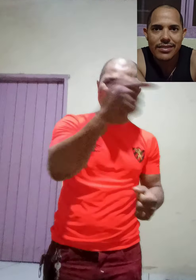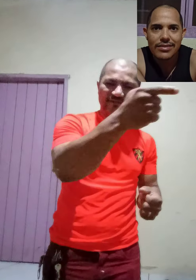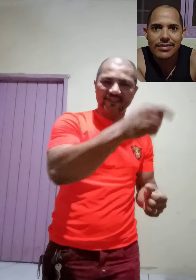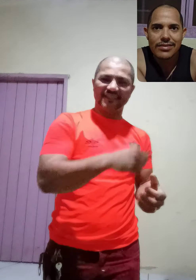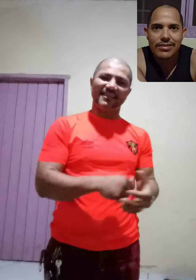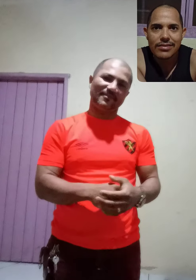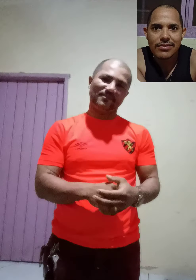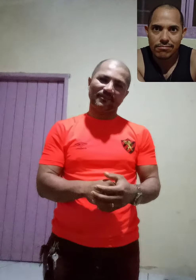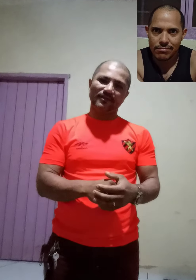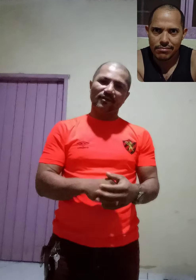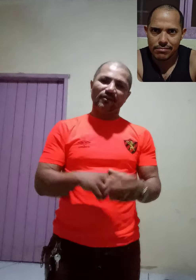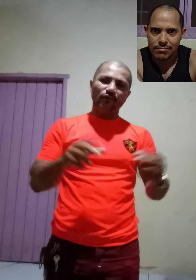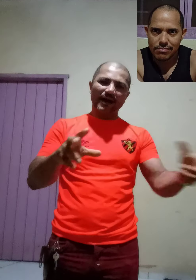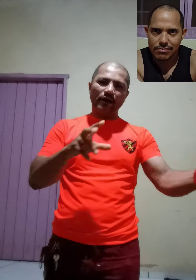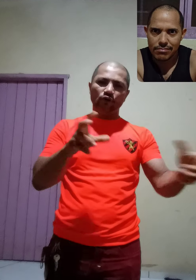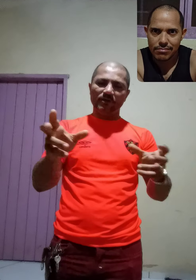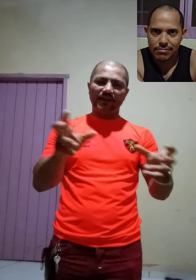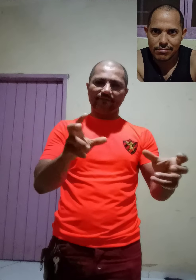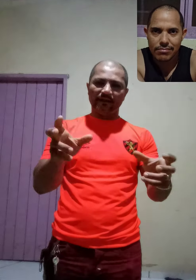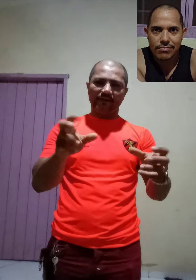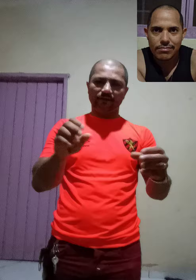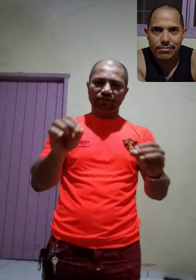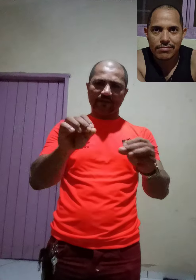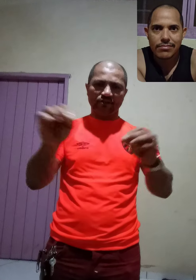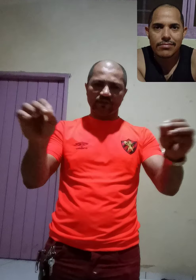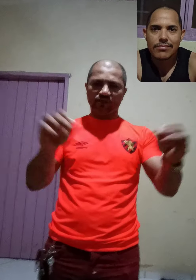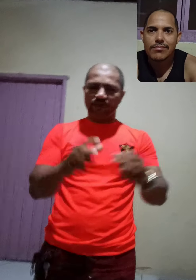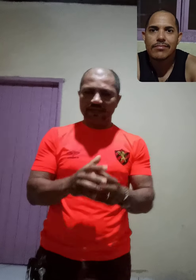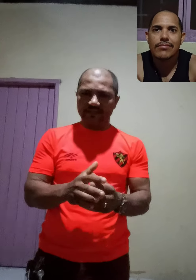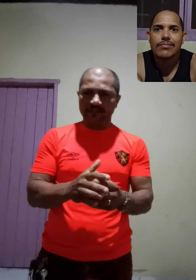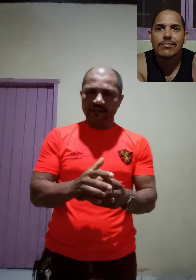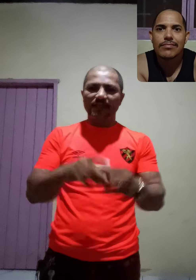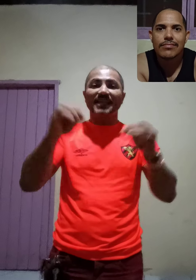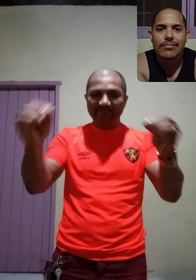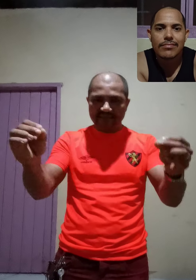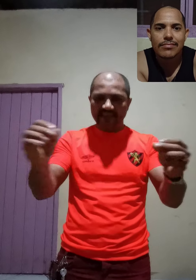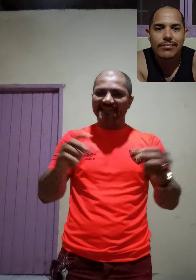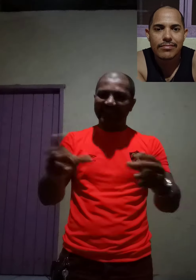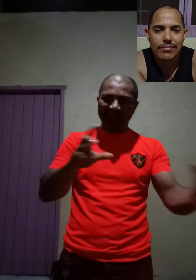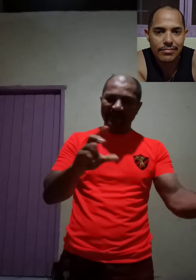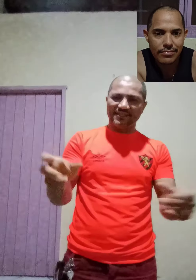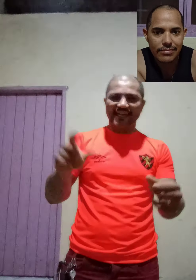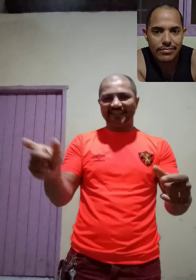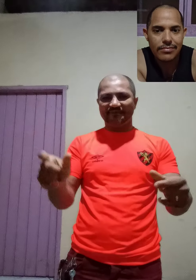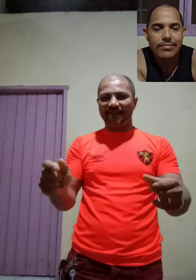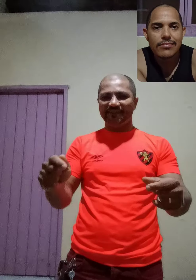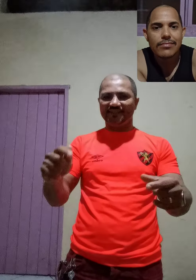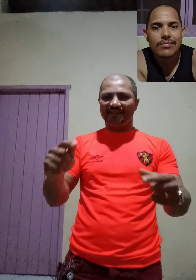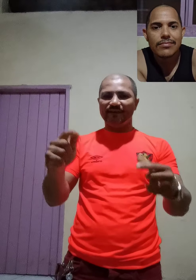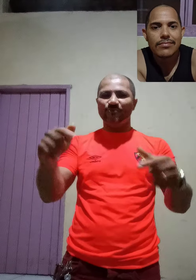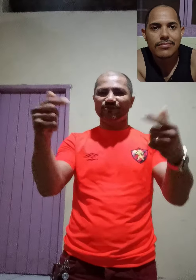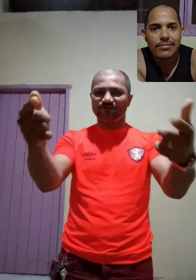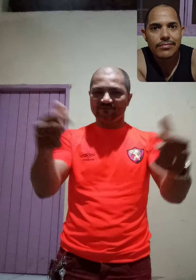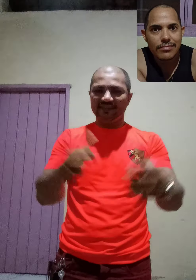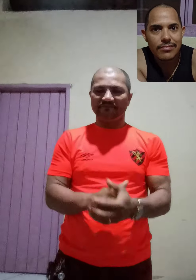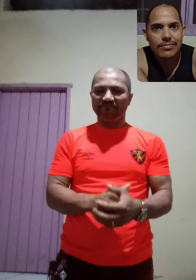você. O vagalume, já vendo que não tinha mais opções e sabia exatamente que a serpente ia o consumir,